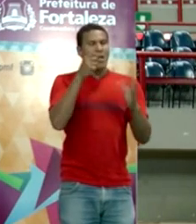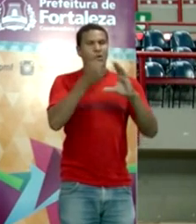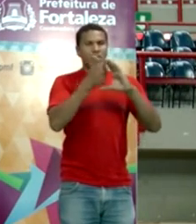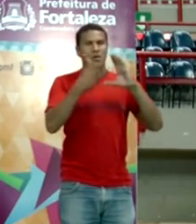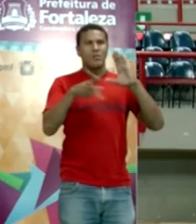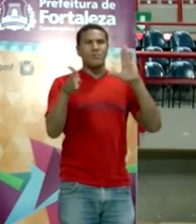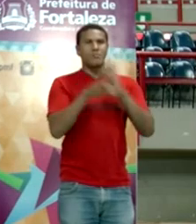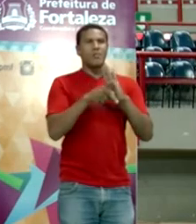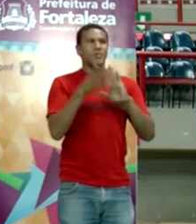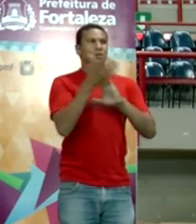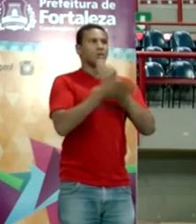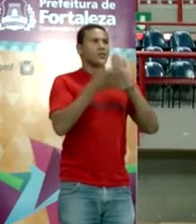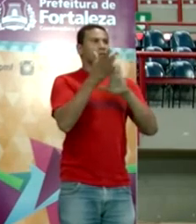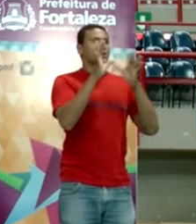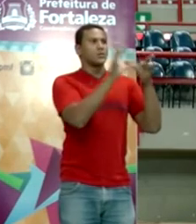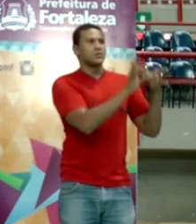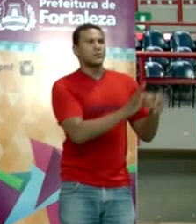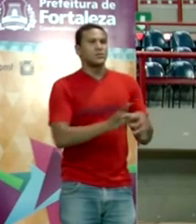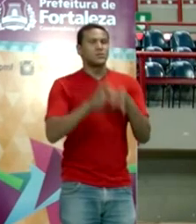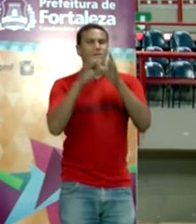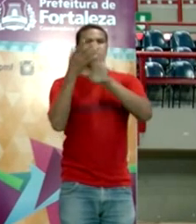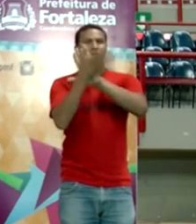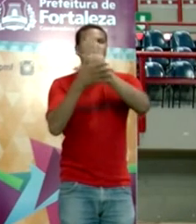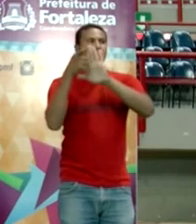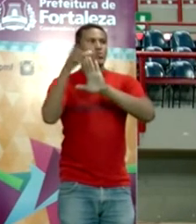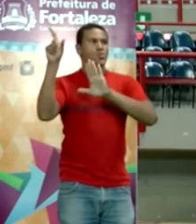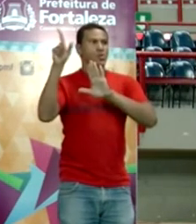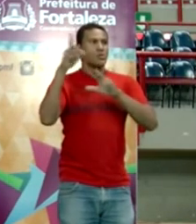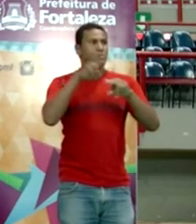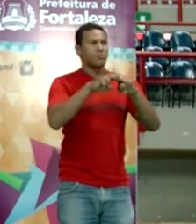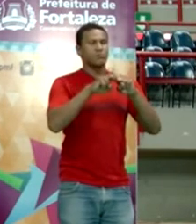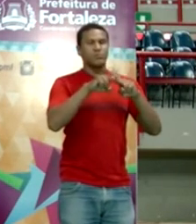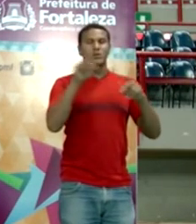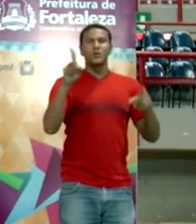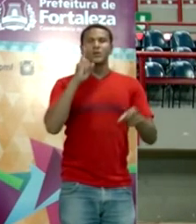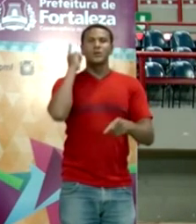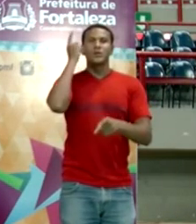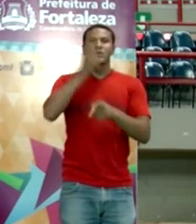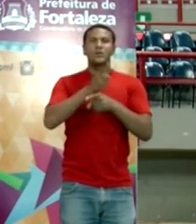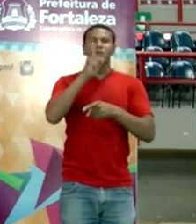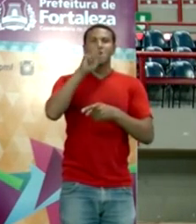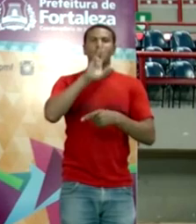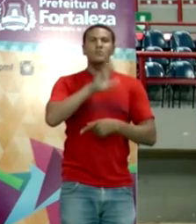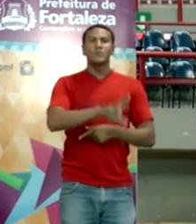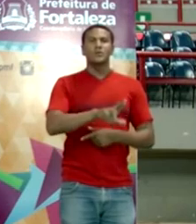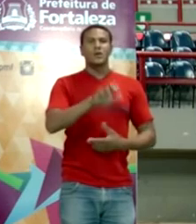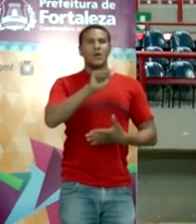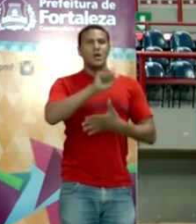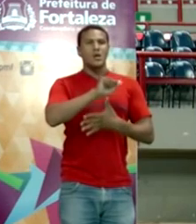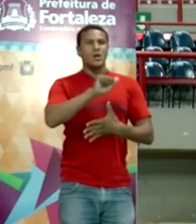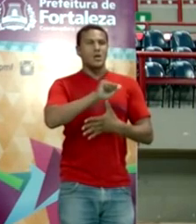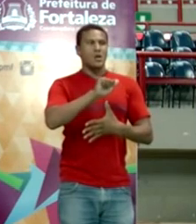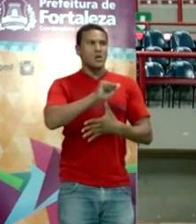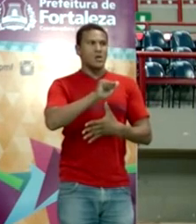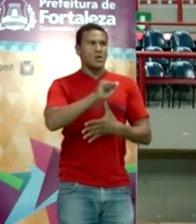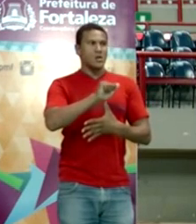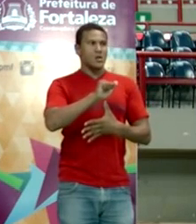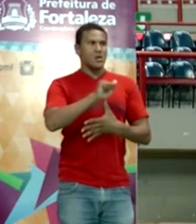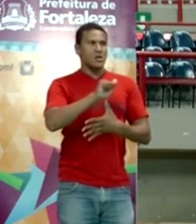da hipertextualidade. Portanto, a resposta está no item A, no item A e no item A